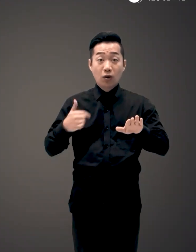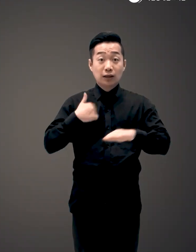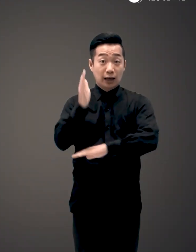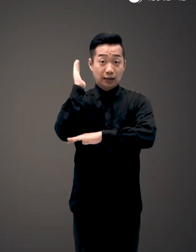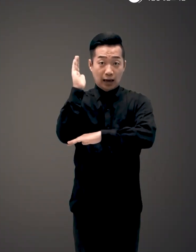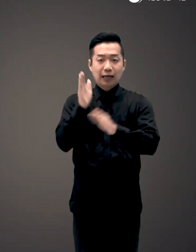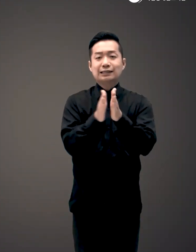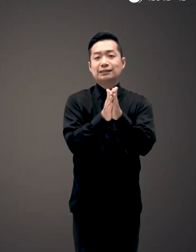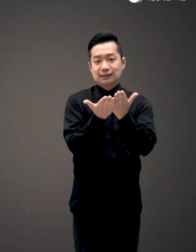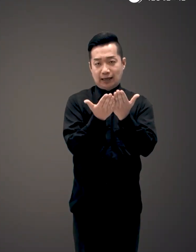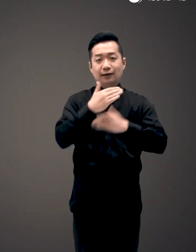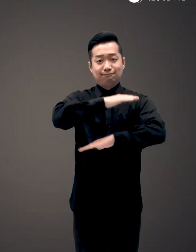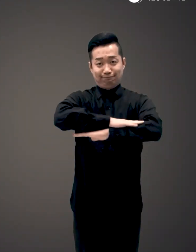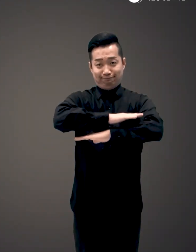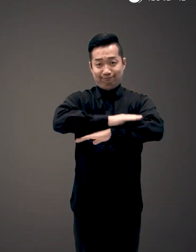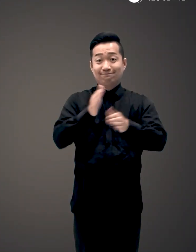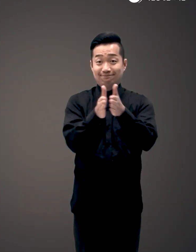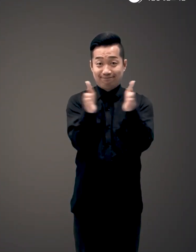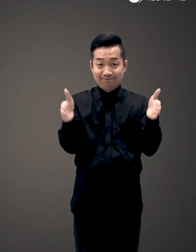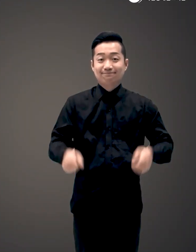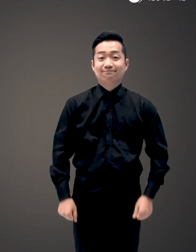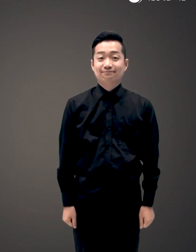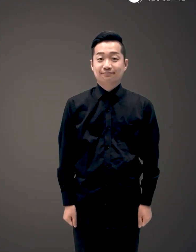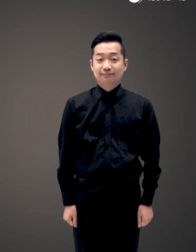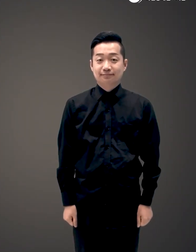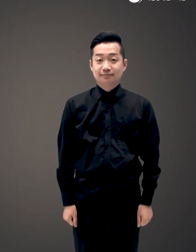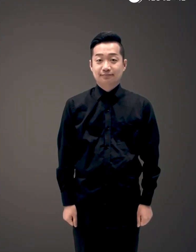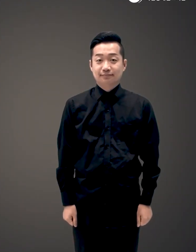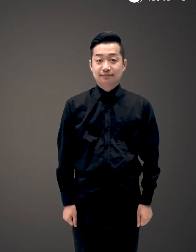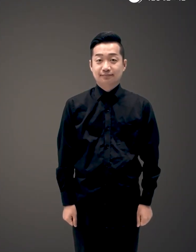저의 이야기가 책으로 나오게 되었습니다.